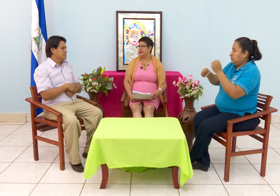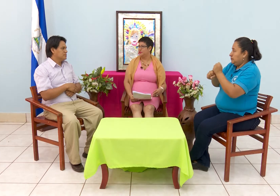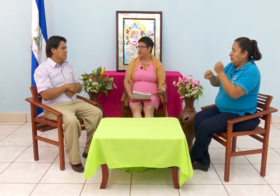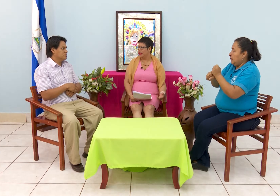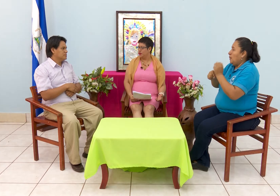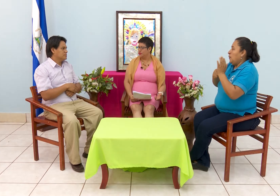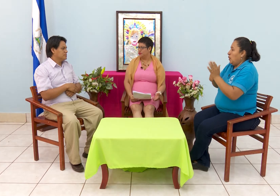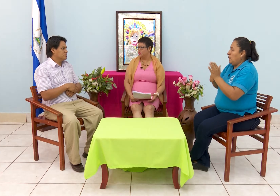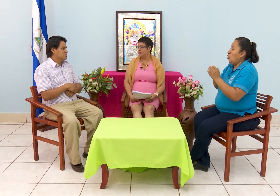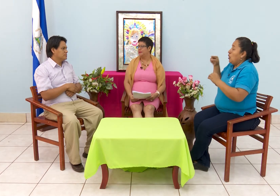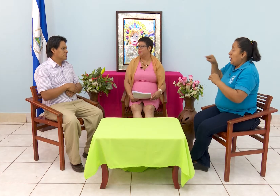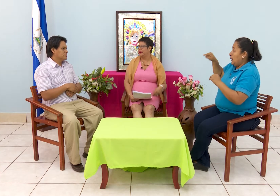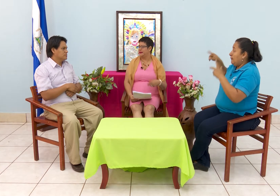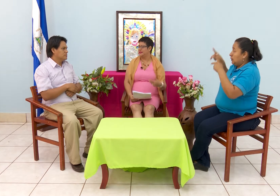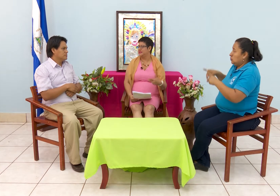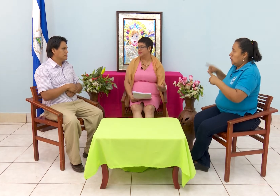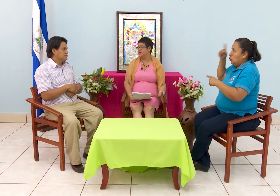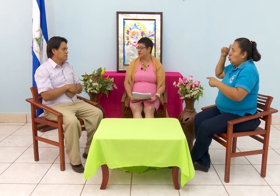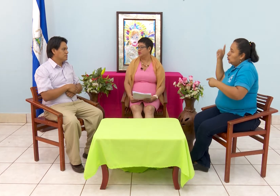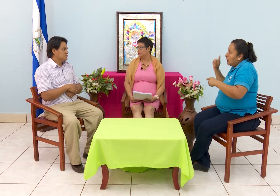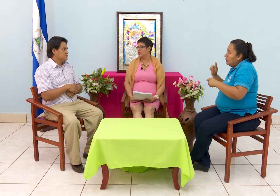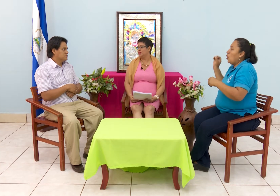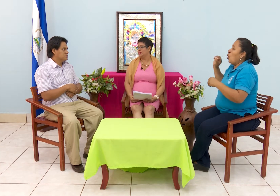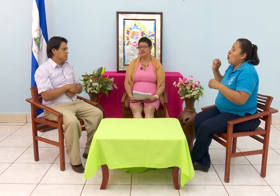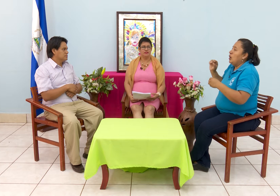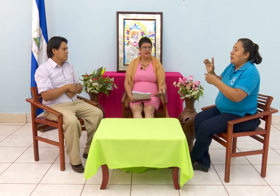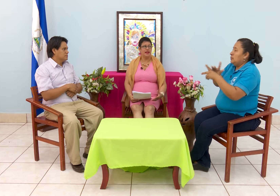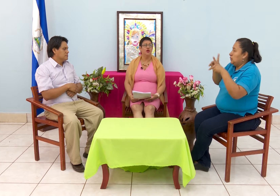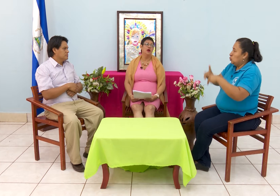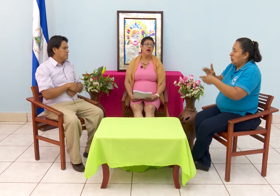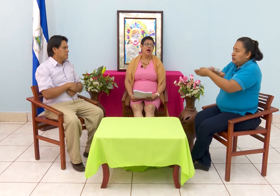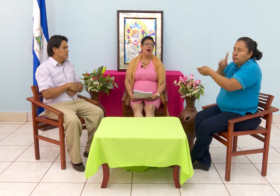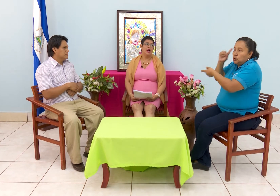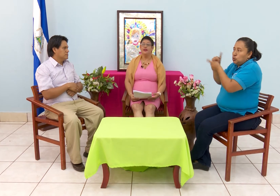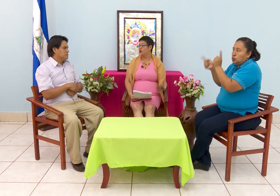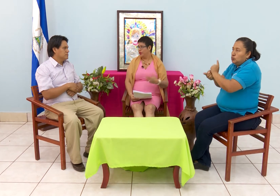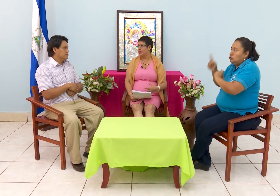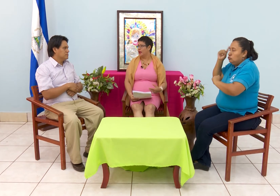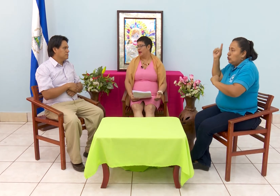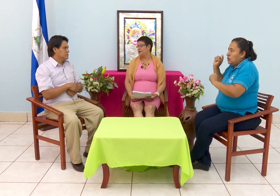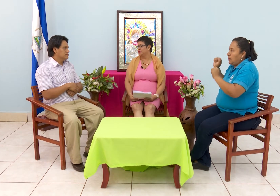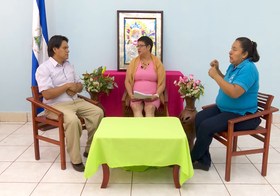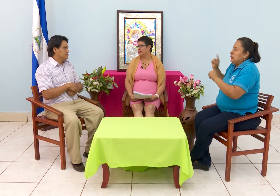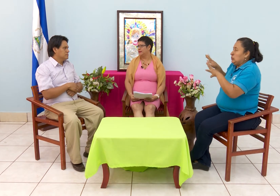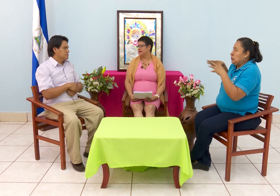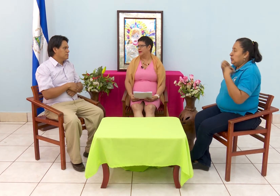preparación de ellos o de la parte de la sensibilización también, que no están sensibilizados a incluir a las personas con discapacidad.